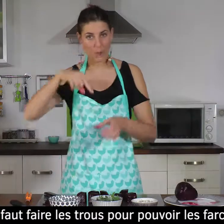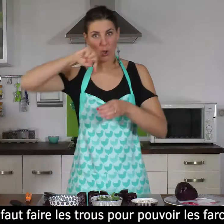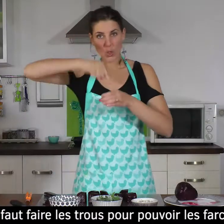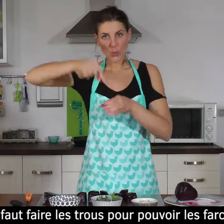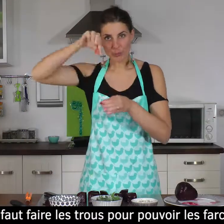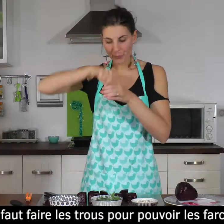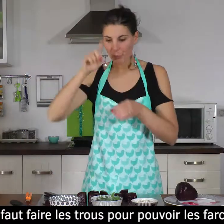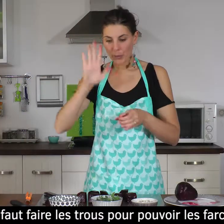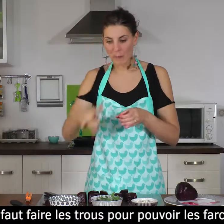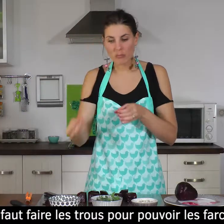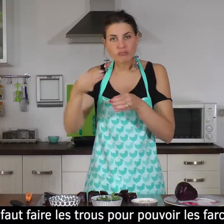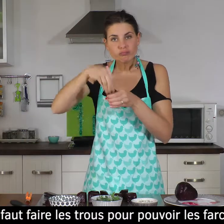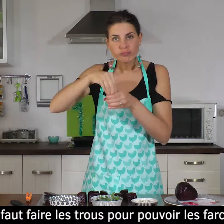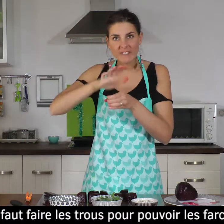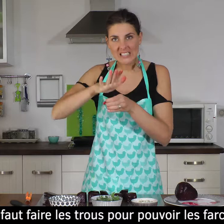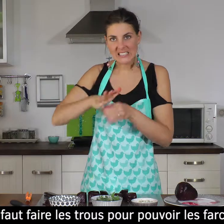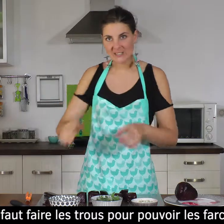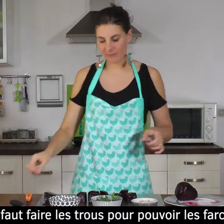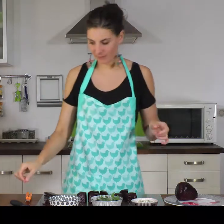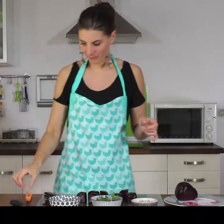ensuite il faut faire les trous pour pouvoir les farcir